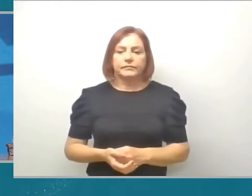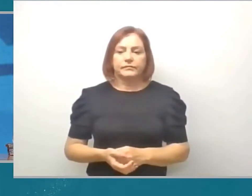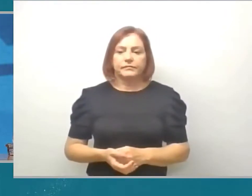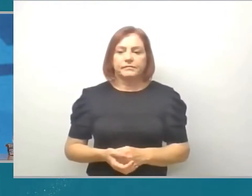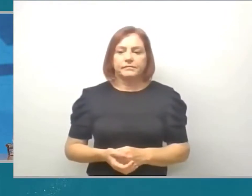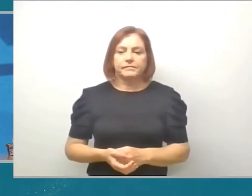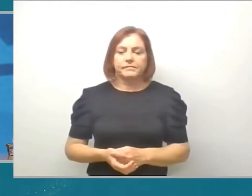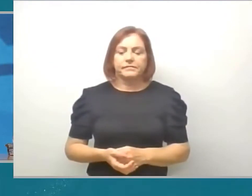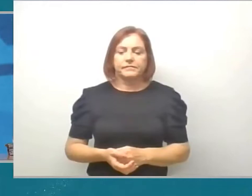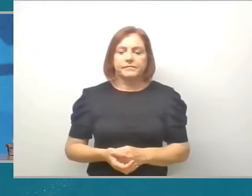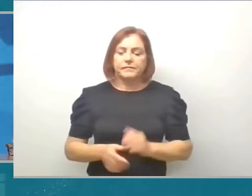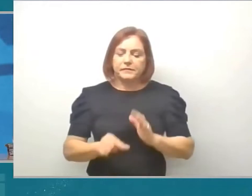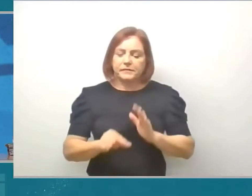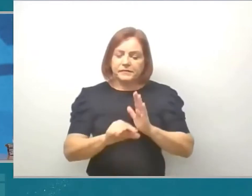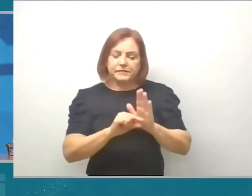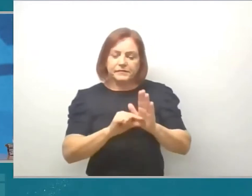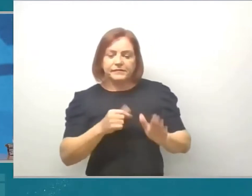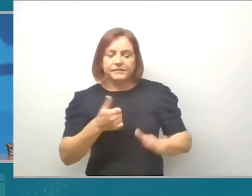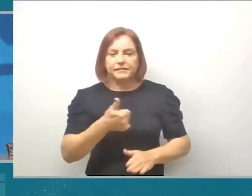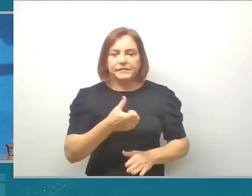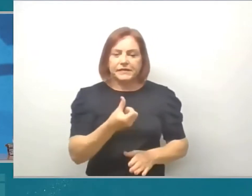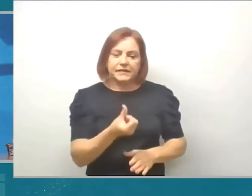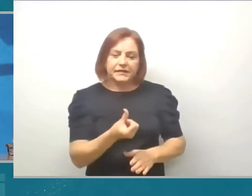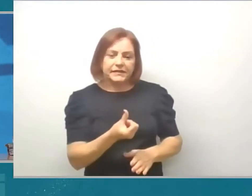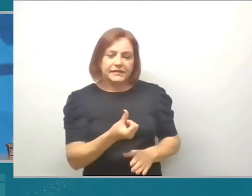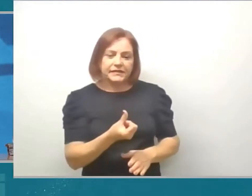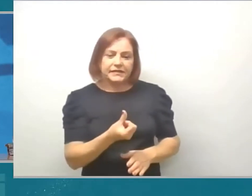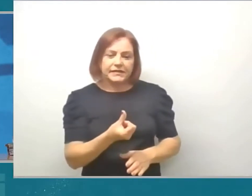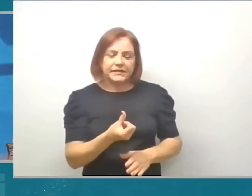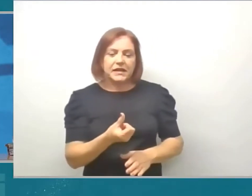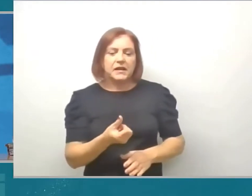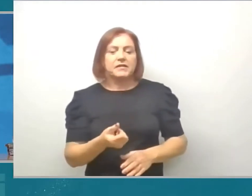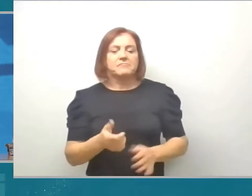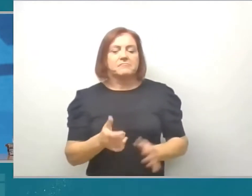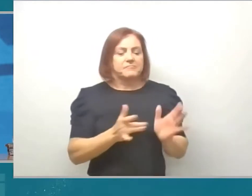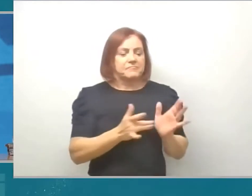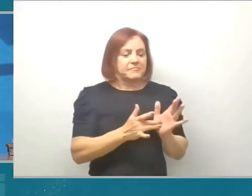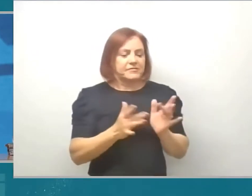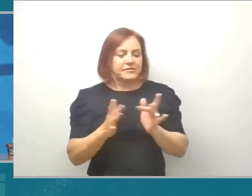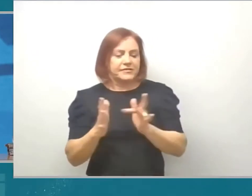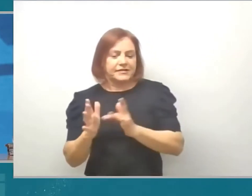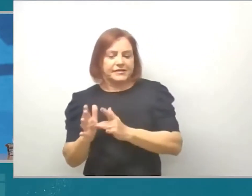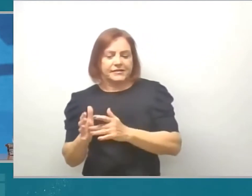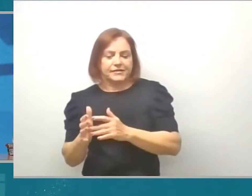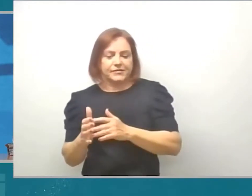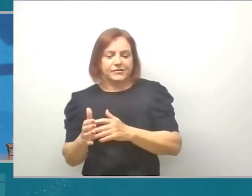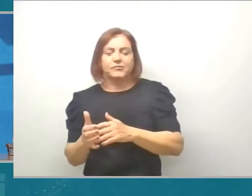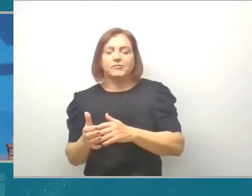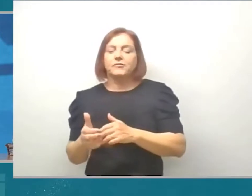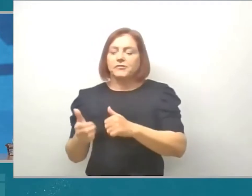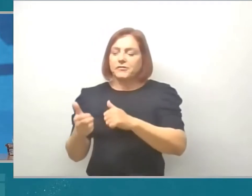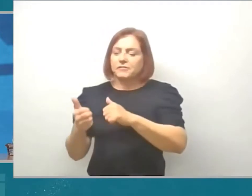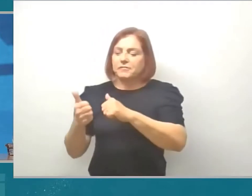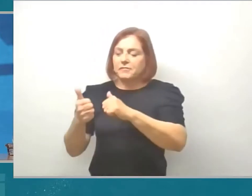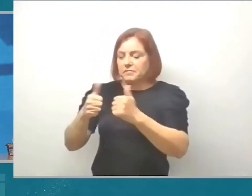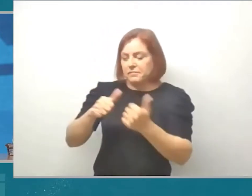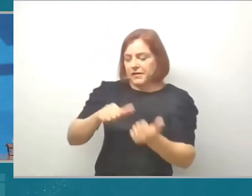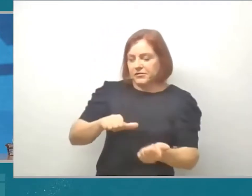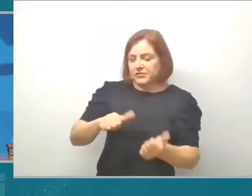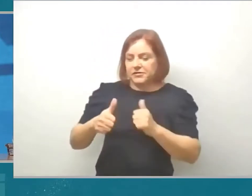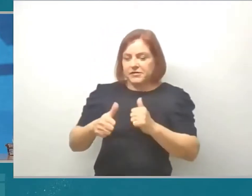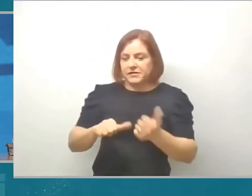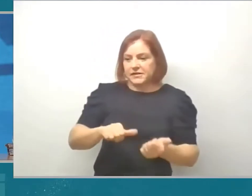Versículo 16. Batizado Jesus, saiu logo da água, e eis que lhe abriram